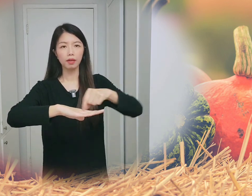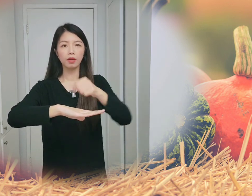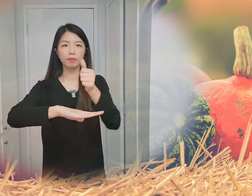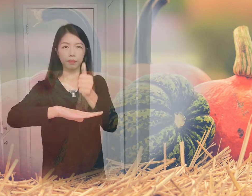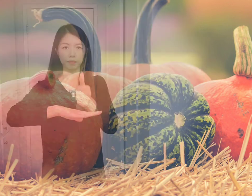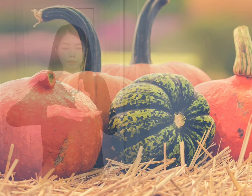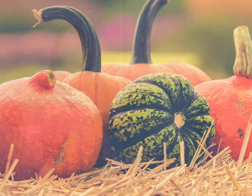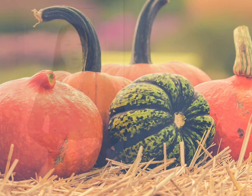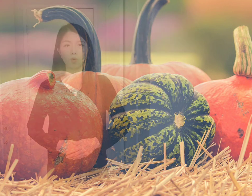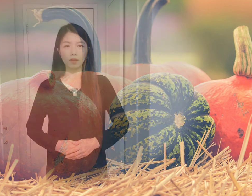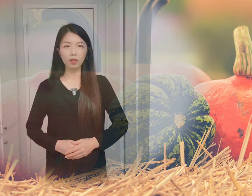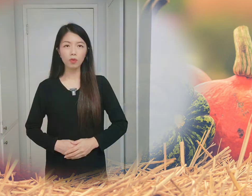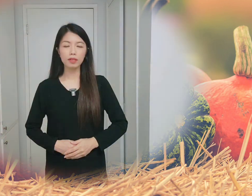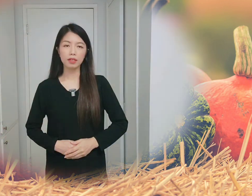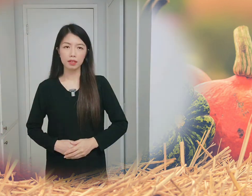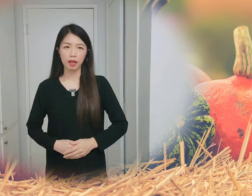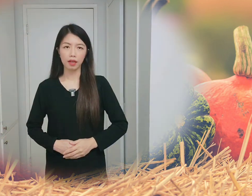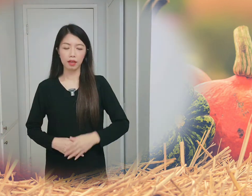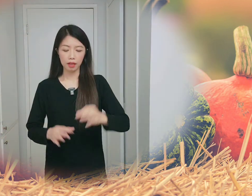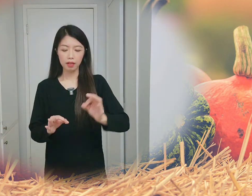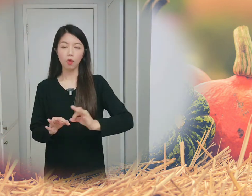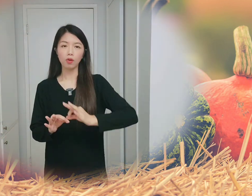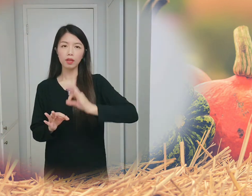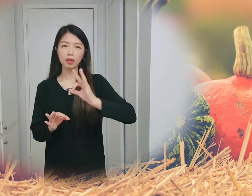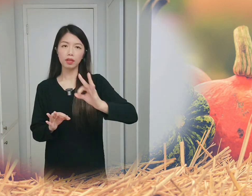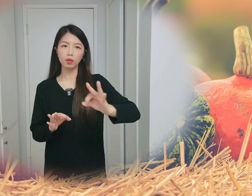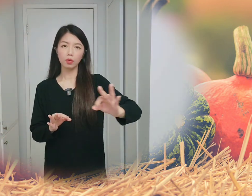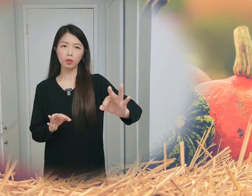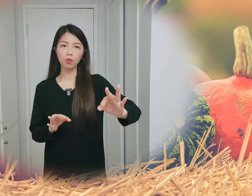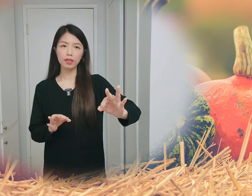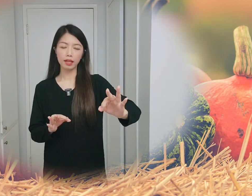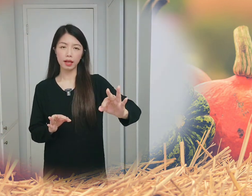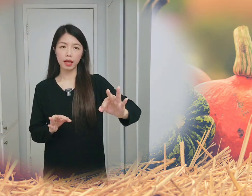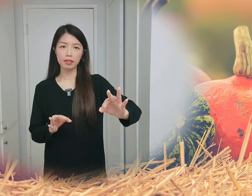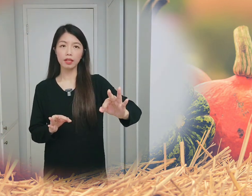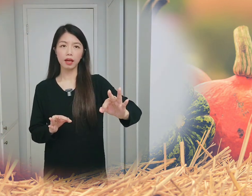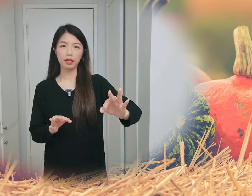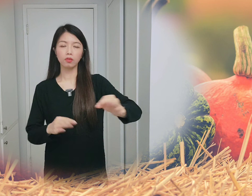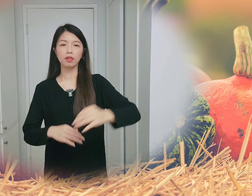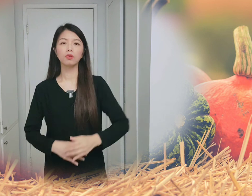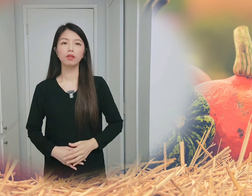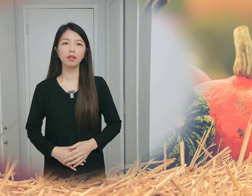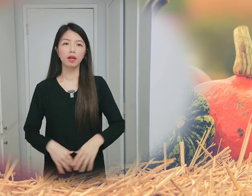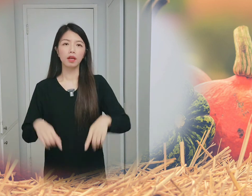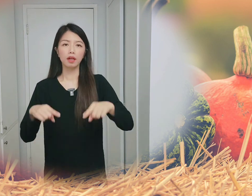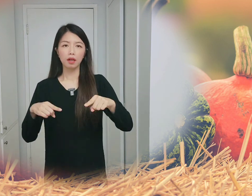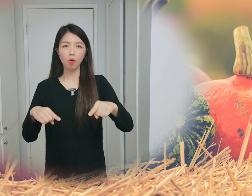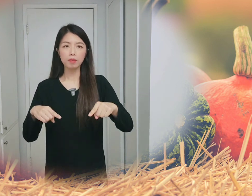됩니다. 영원히 통치하시네. 영원히 통치하다, 다스리다 이런 뜻의